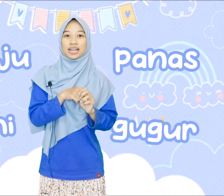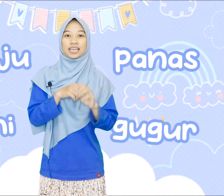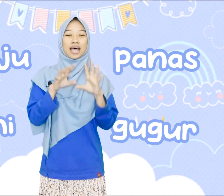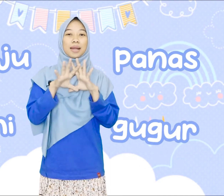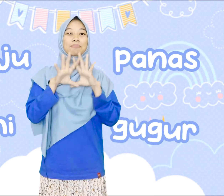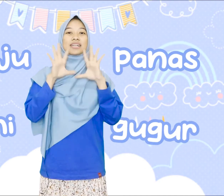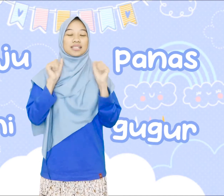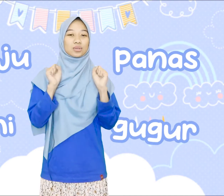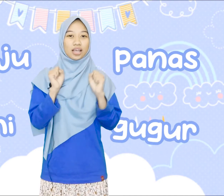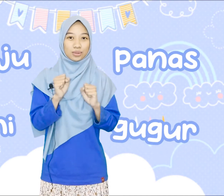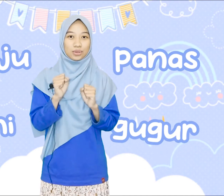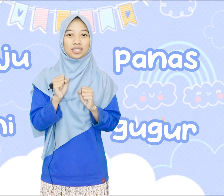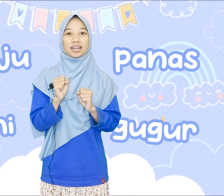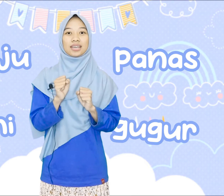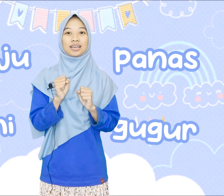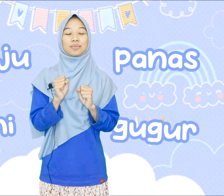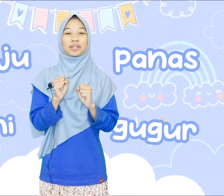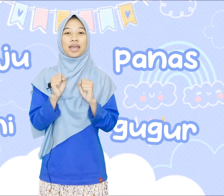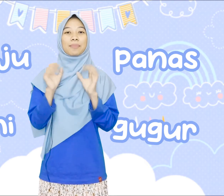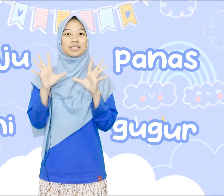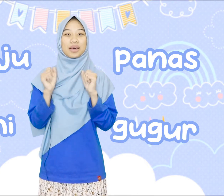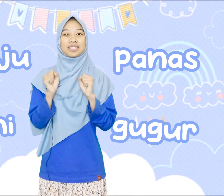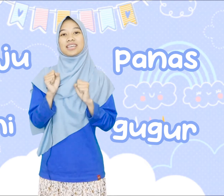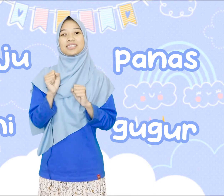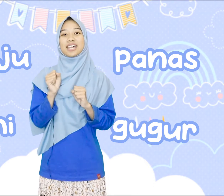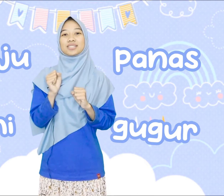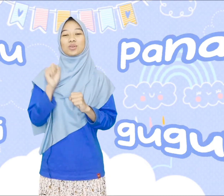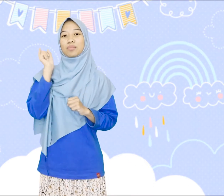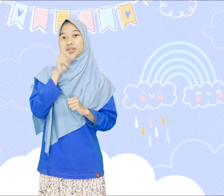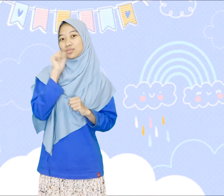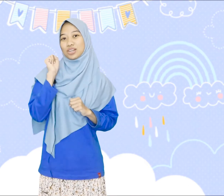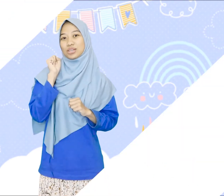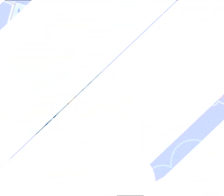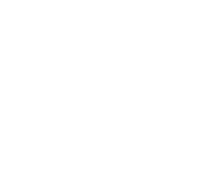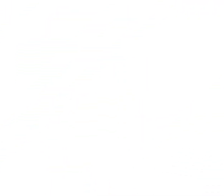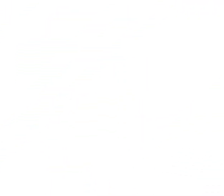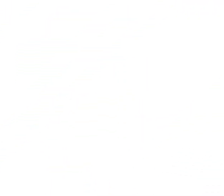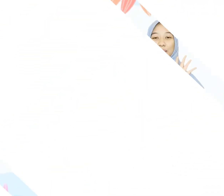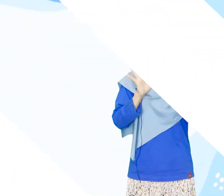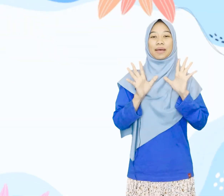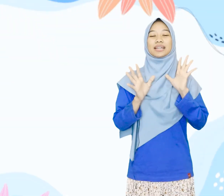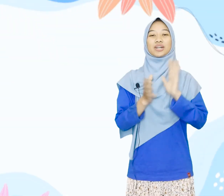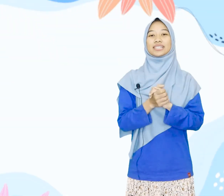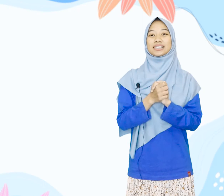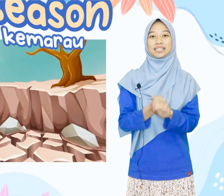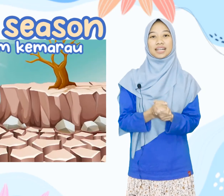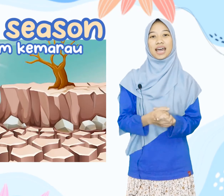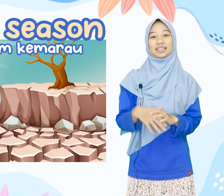kita akan bedah satu-satu kira-kira seperti apa sih bahasa Inggrisnya. So, simak terus videonya. Nah, yang pertama ada dry season atau